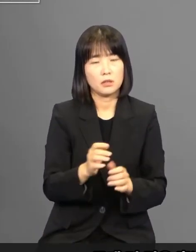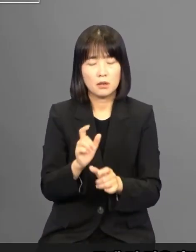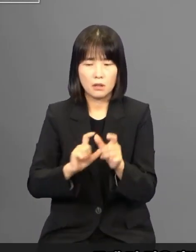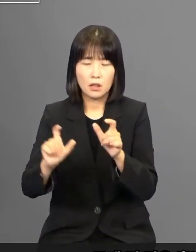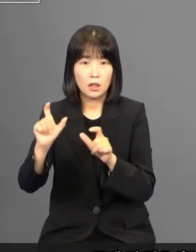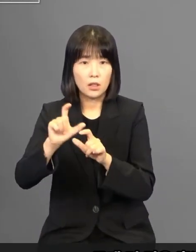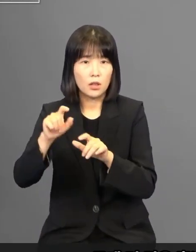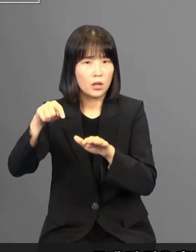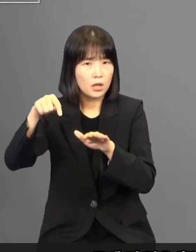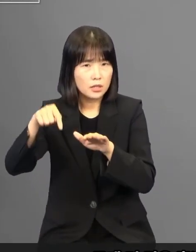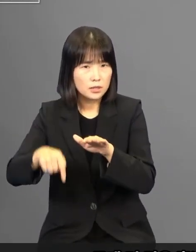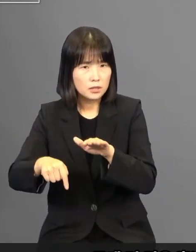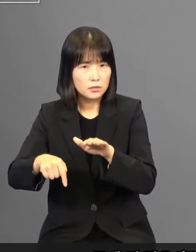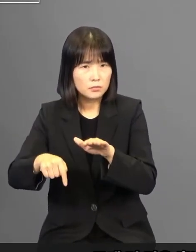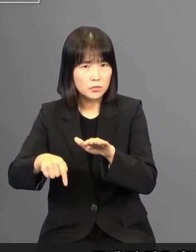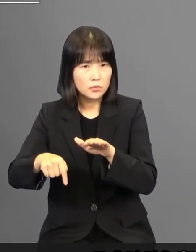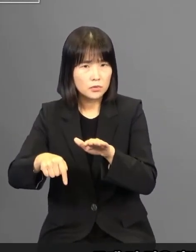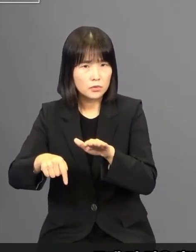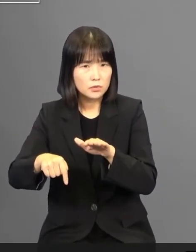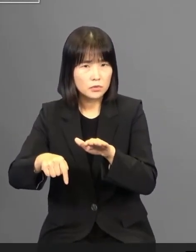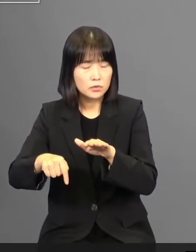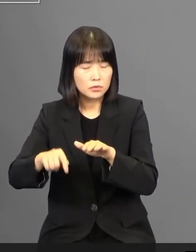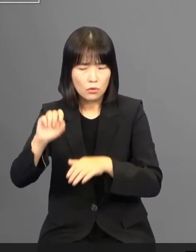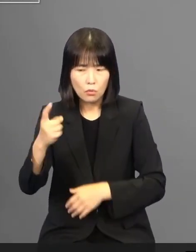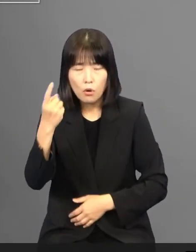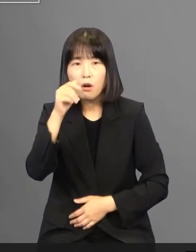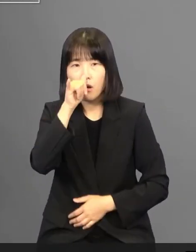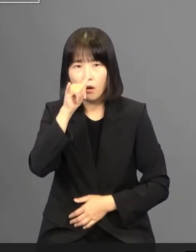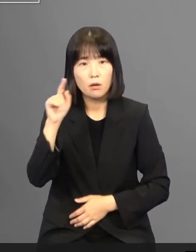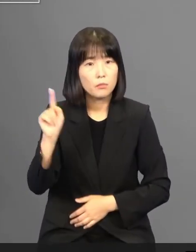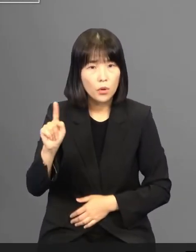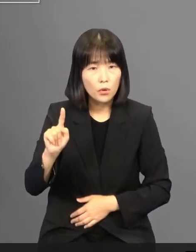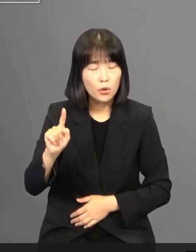깊은 흉년의 뿌리가 있었던 거예요. 그게 뭘까요?